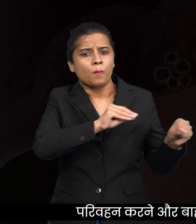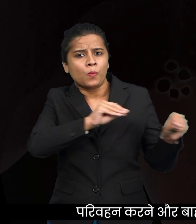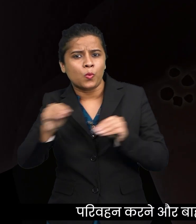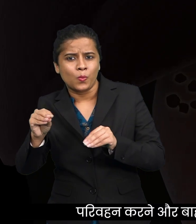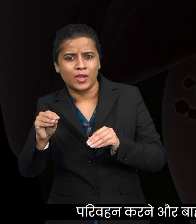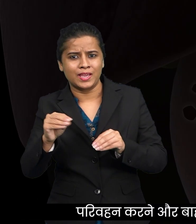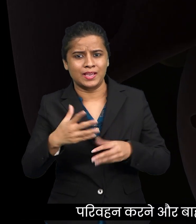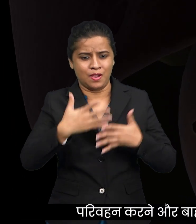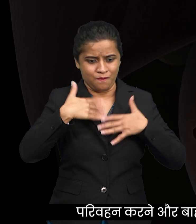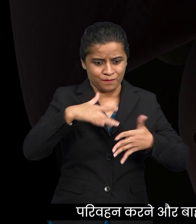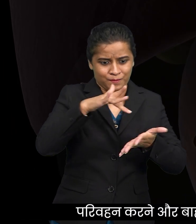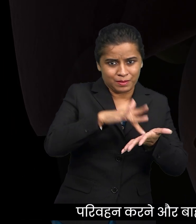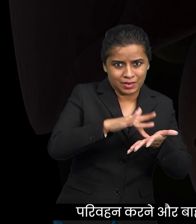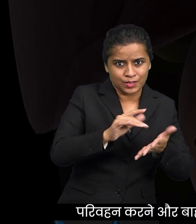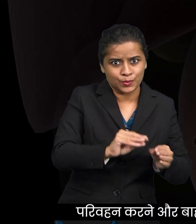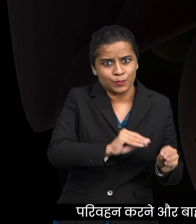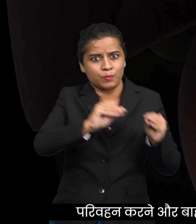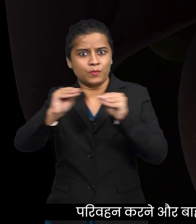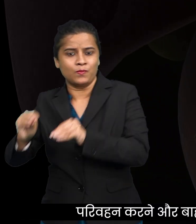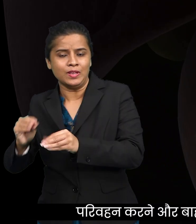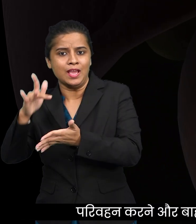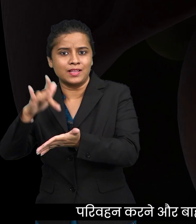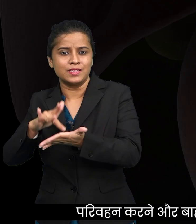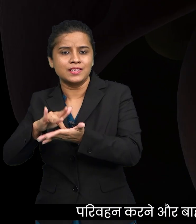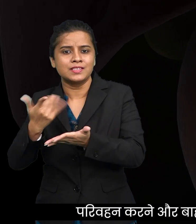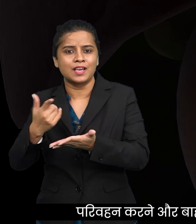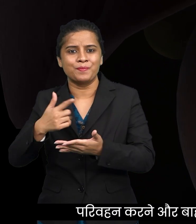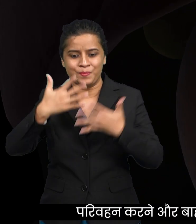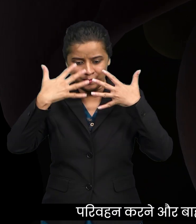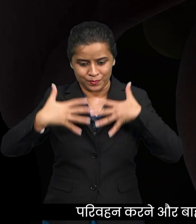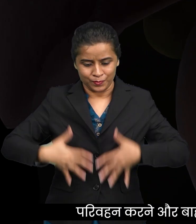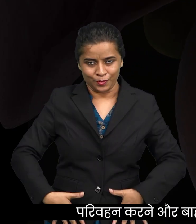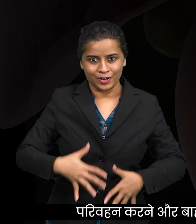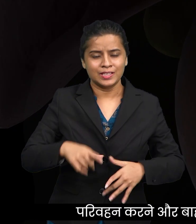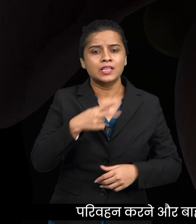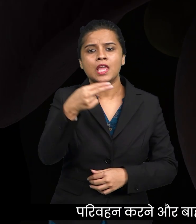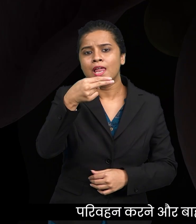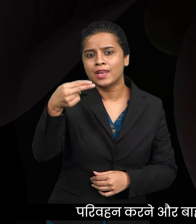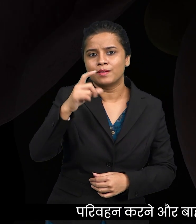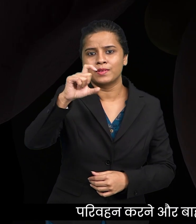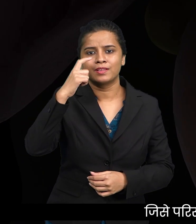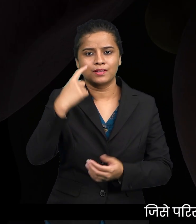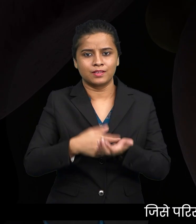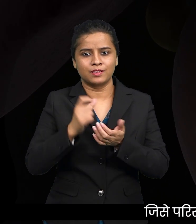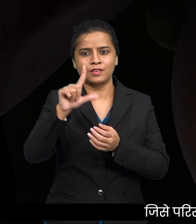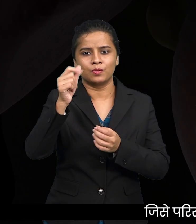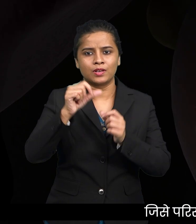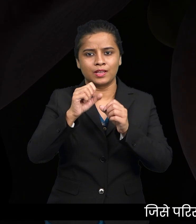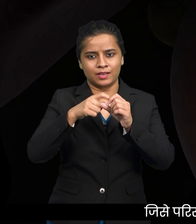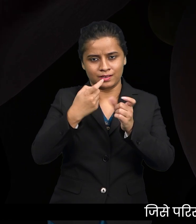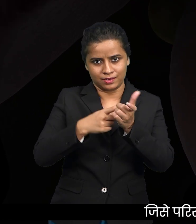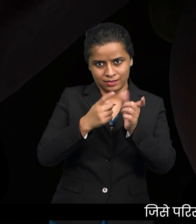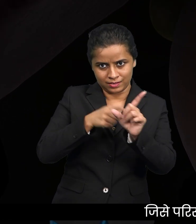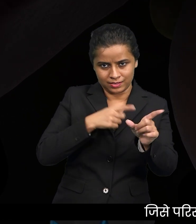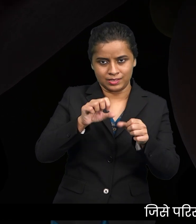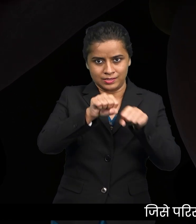परिवहन करने और बाहर निकालने के लिए तैयार की गई है जिसे